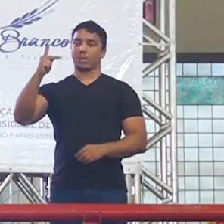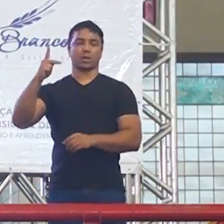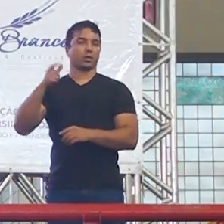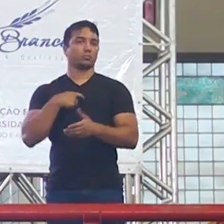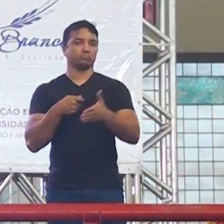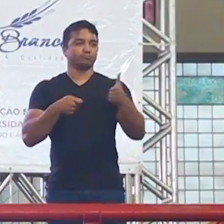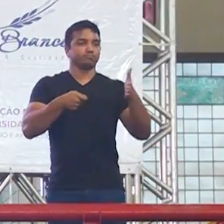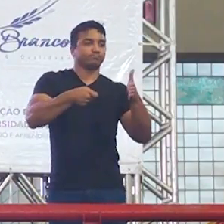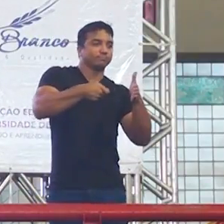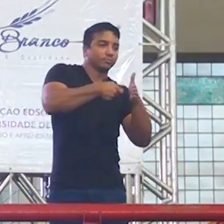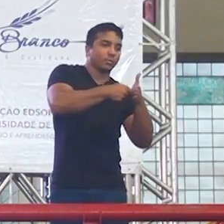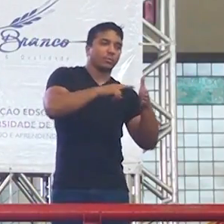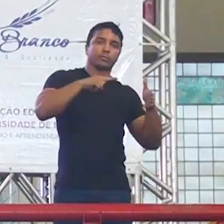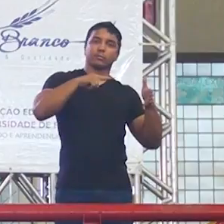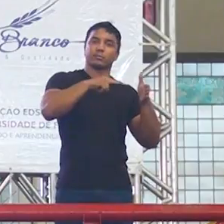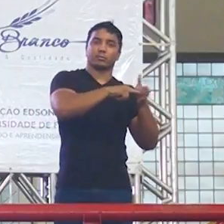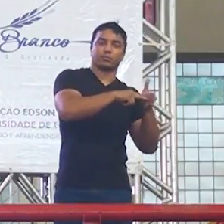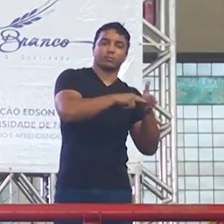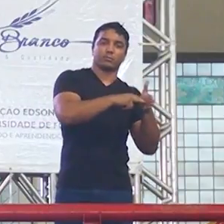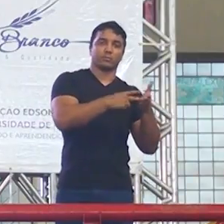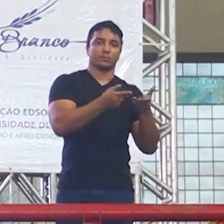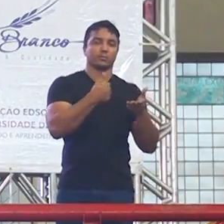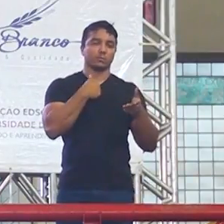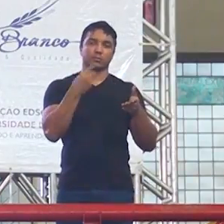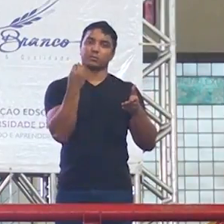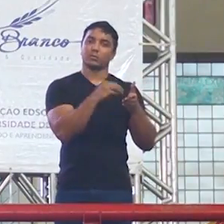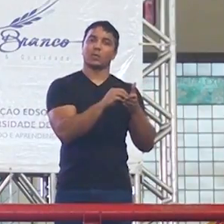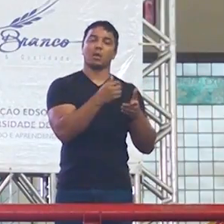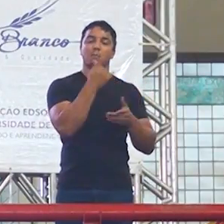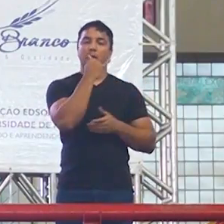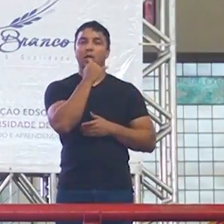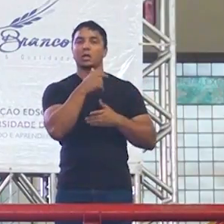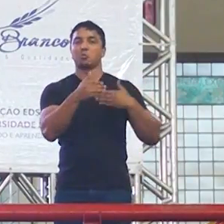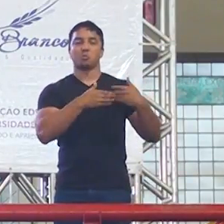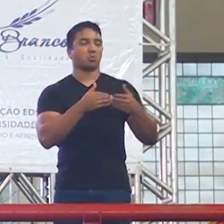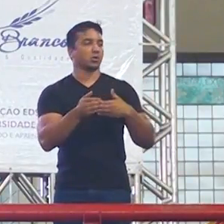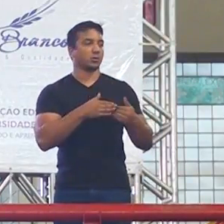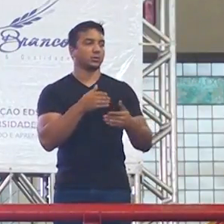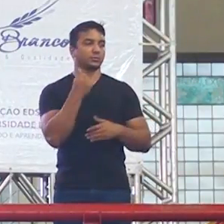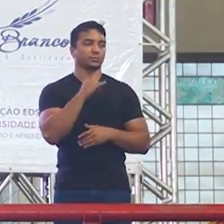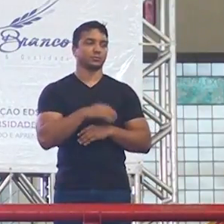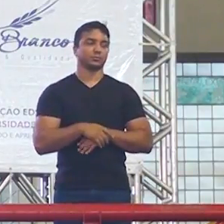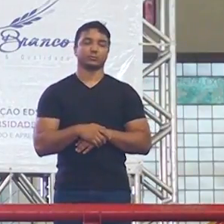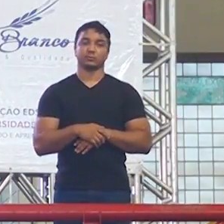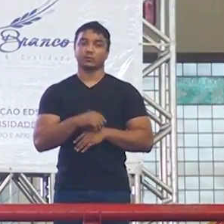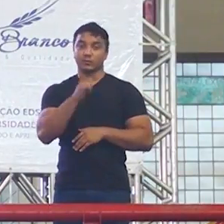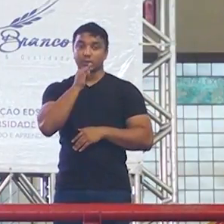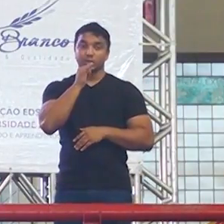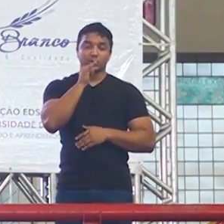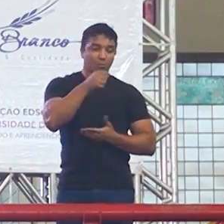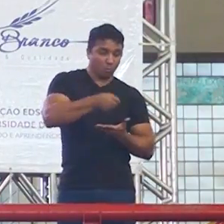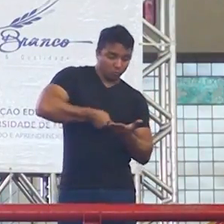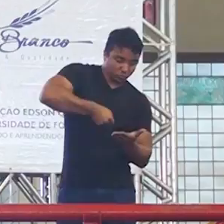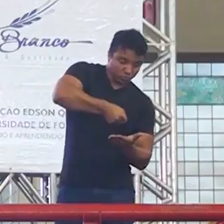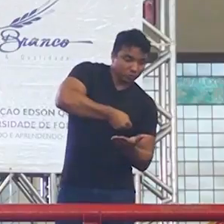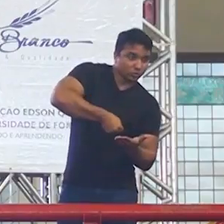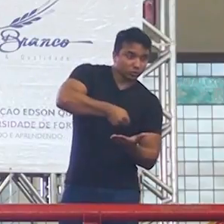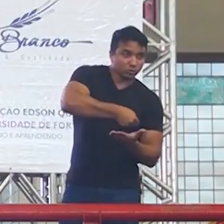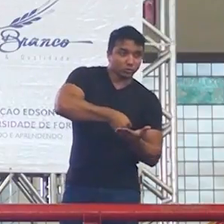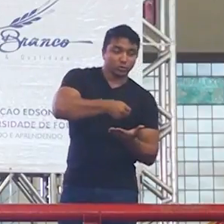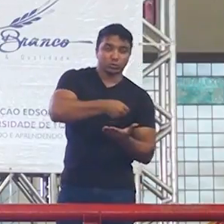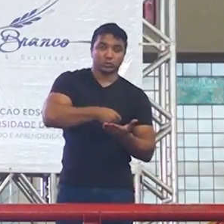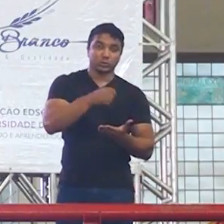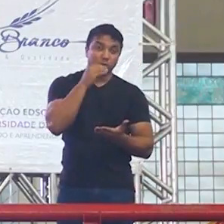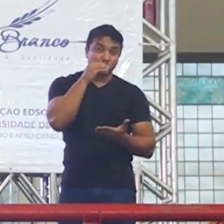na tomada, ligando numa pilha, ligando numa bateria. Seu ferro de engomar, pessoal, aquela